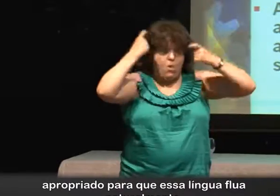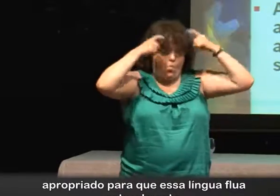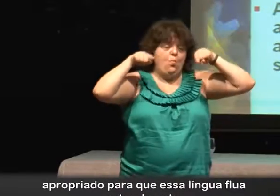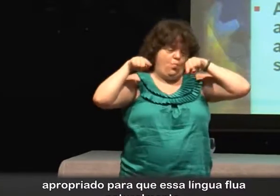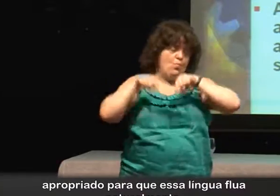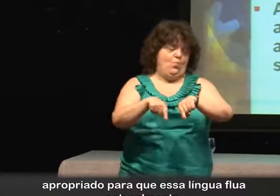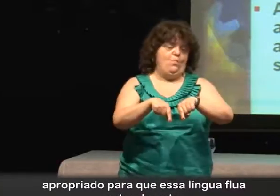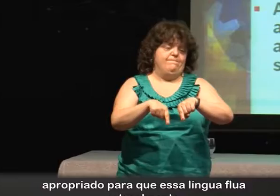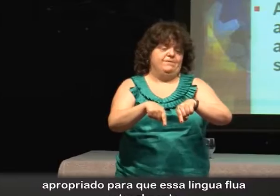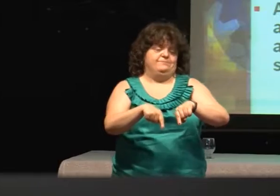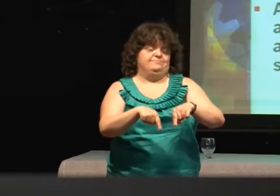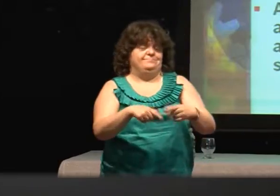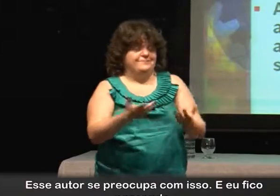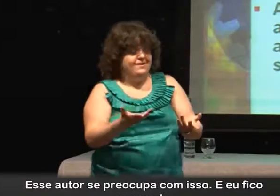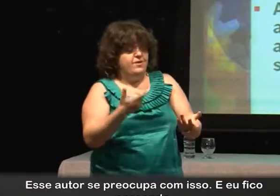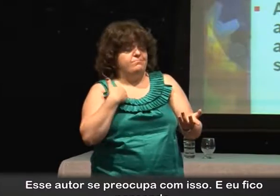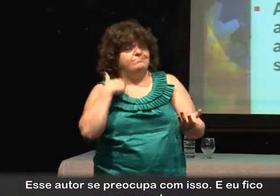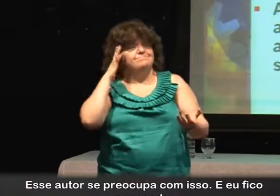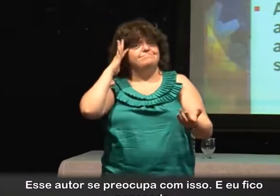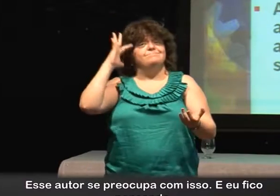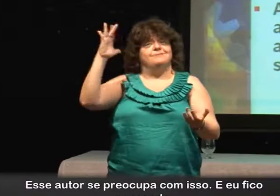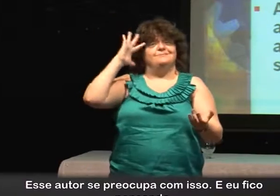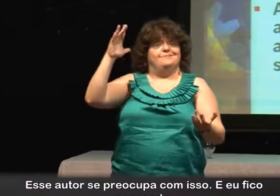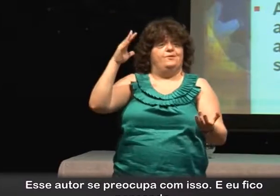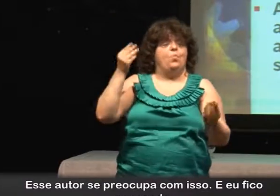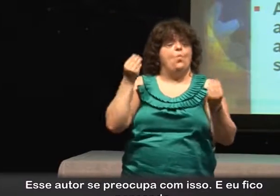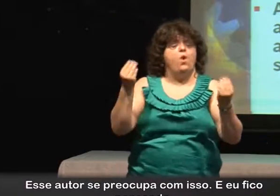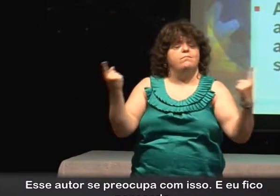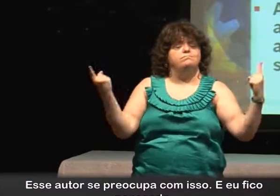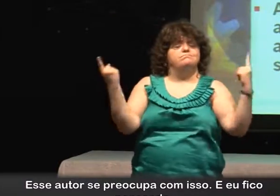flua naturalmente. Esse autor ele se preocupa com isso.